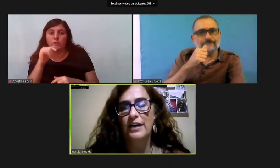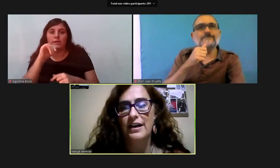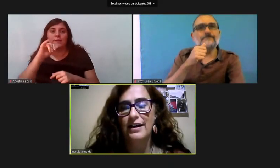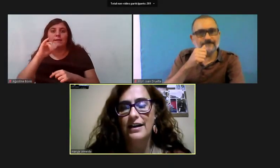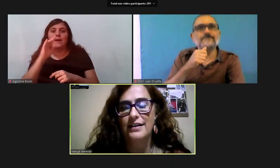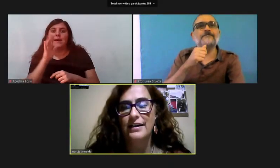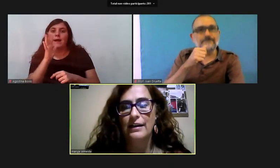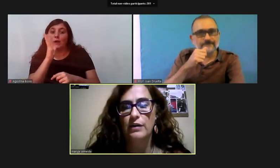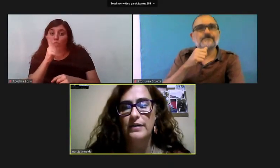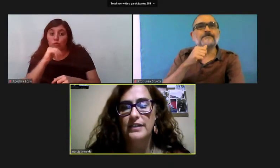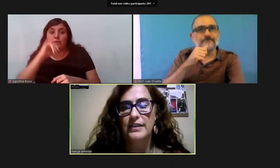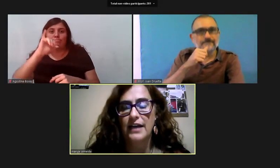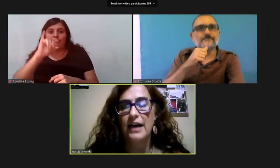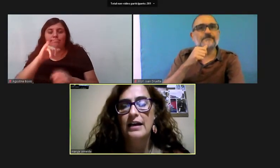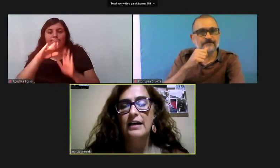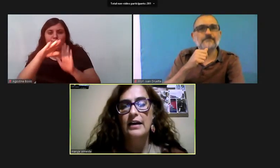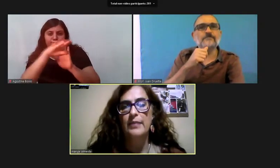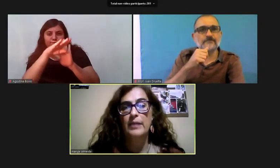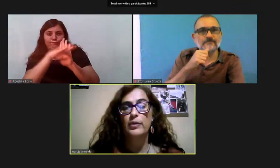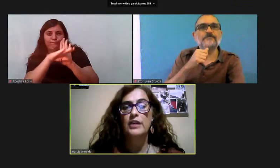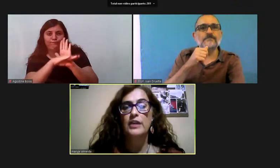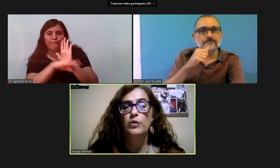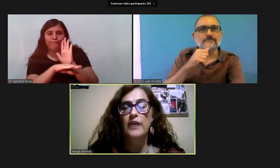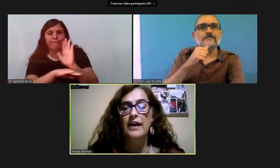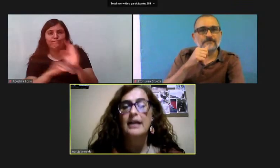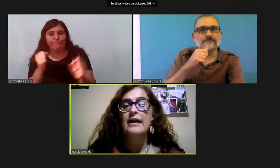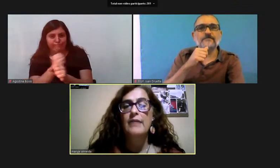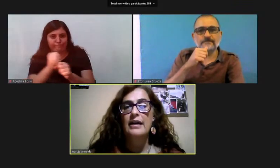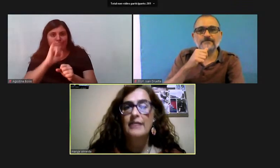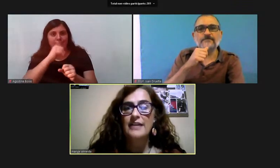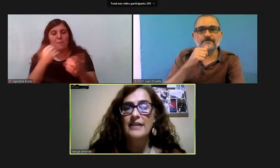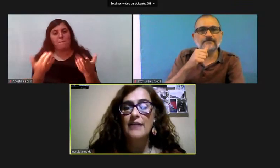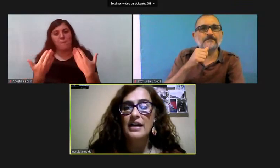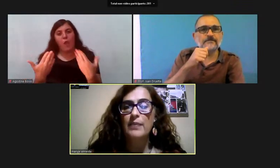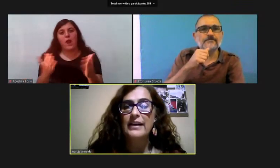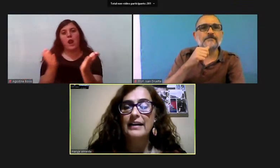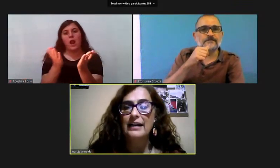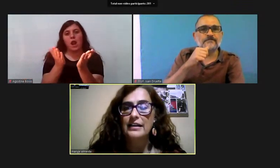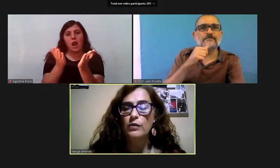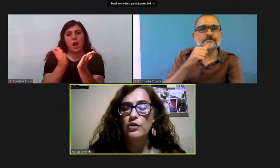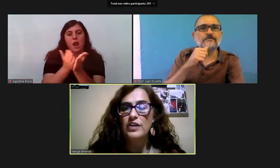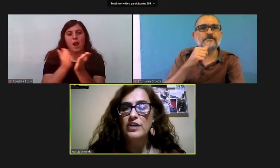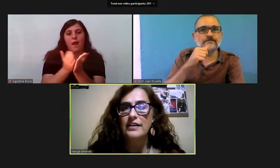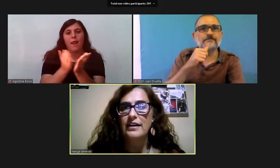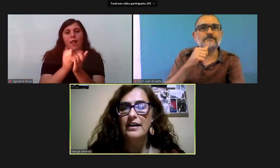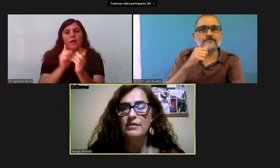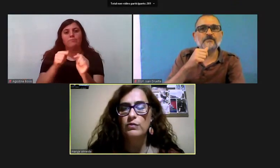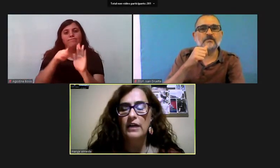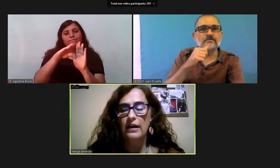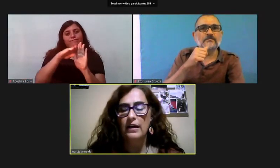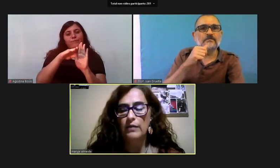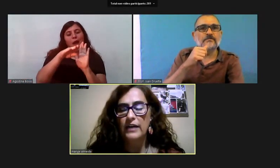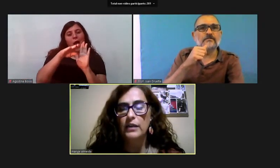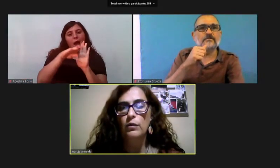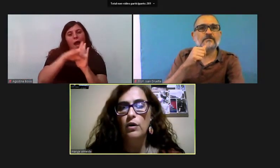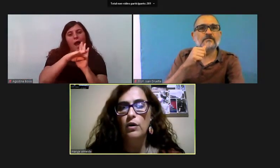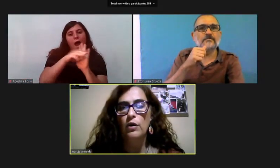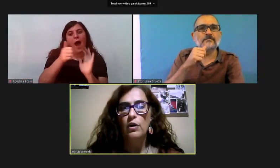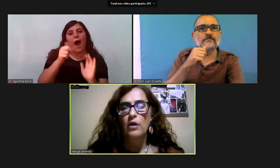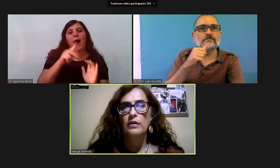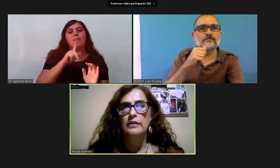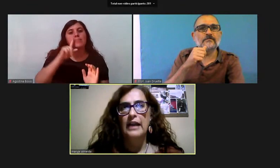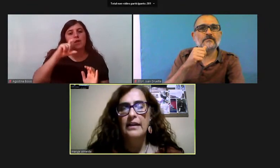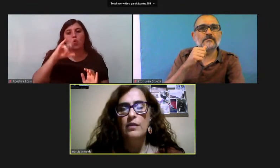requisitos que exige la universidad para poder estudiar. Quizás habría que explicar que el artículo 7 es un